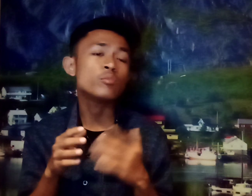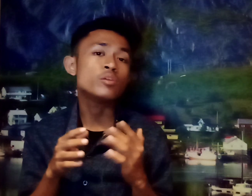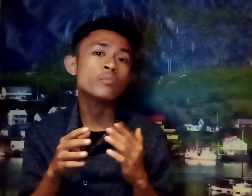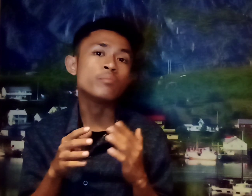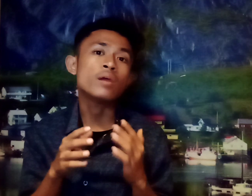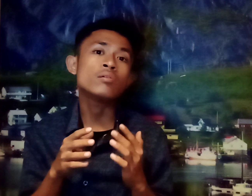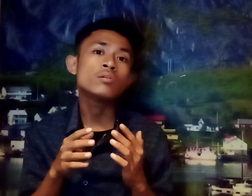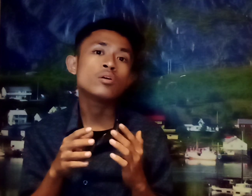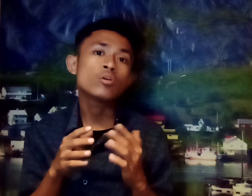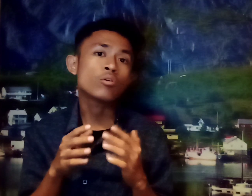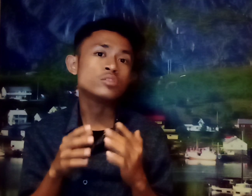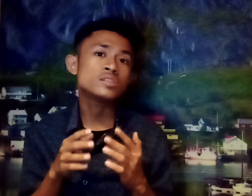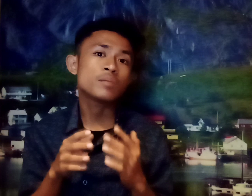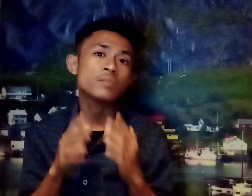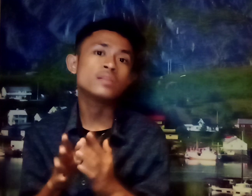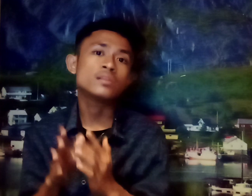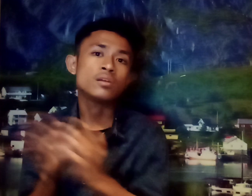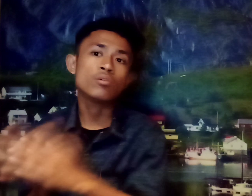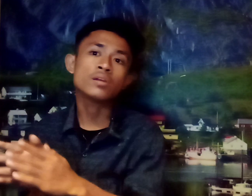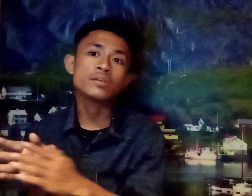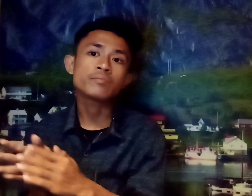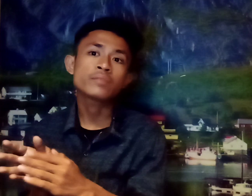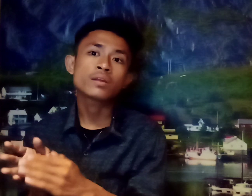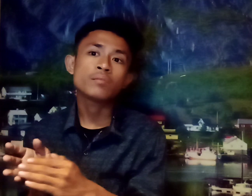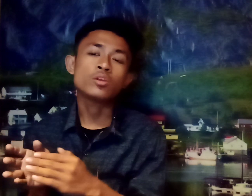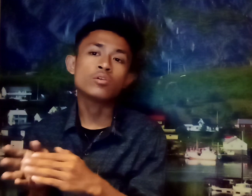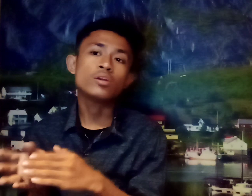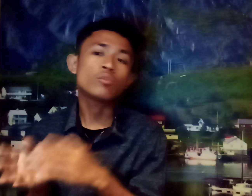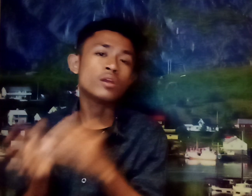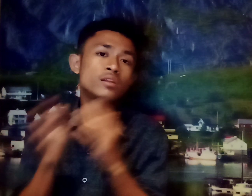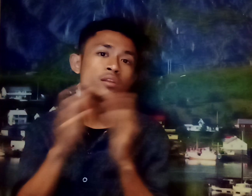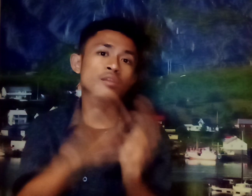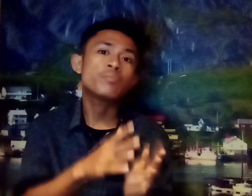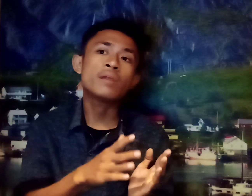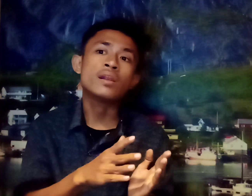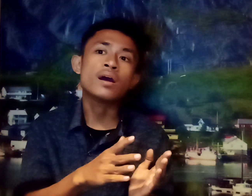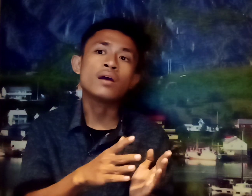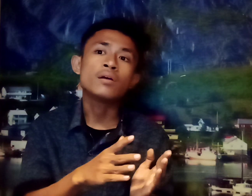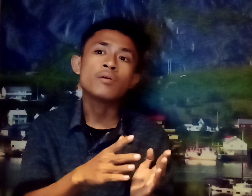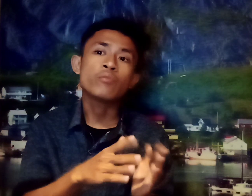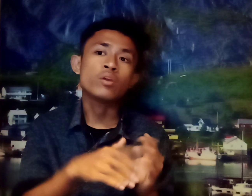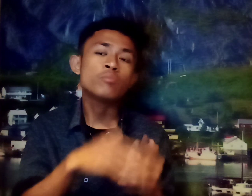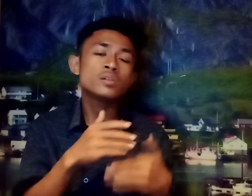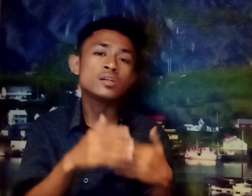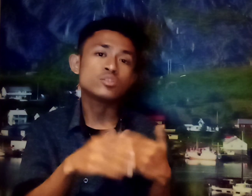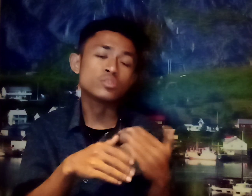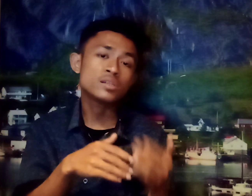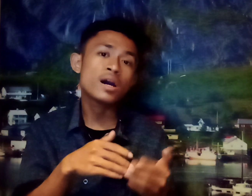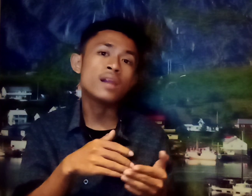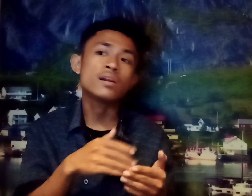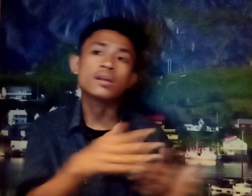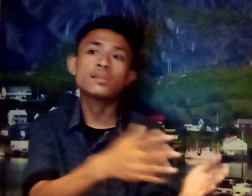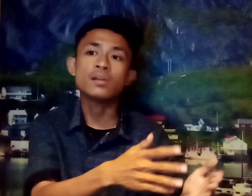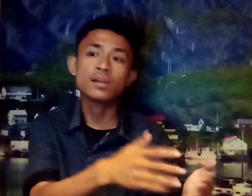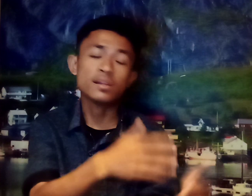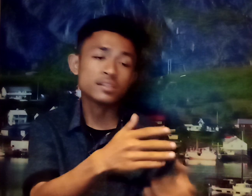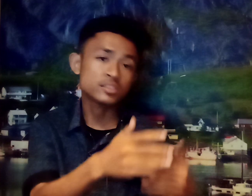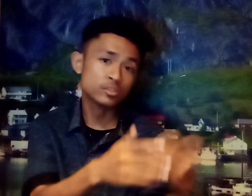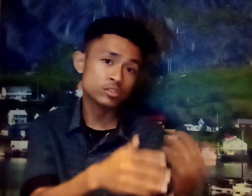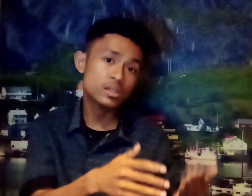kemudian membangun konsep dan teori. Metode kualitatif memandang fenomena sosial, realitas sosial